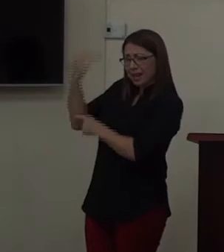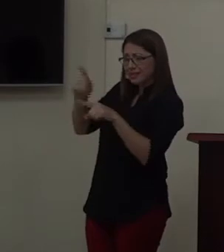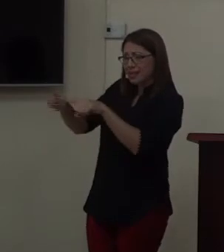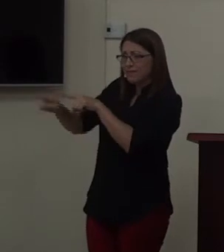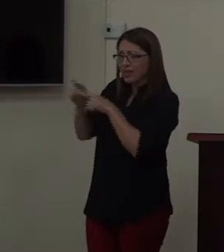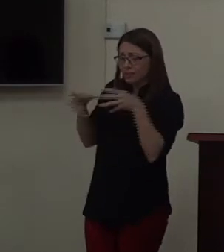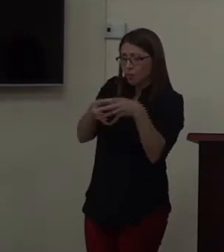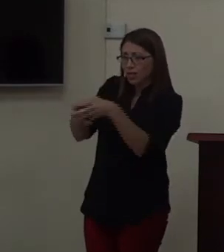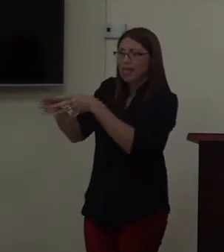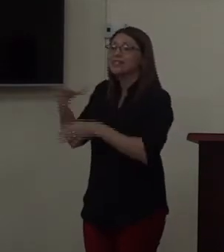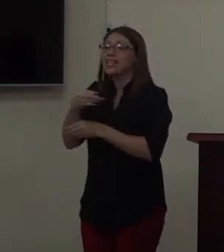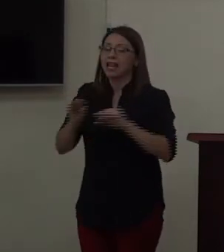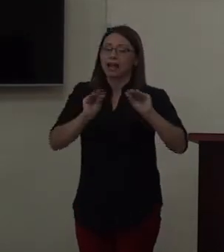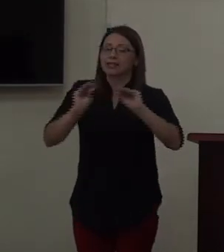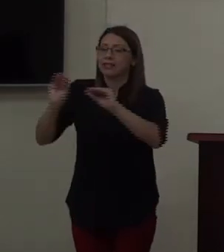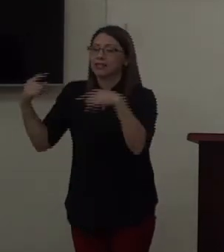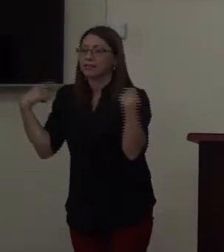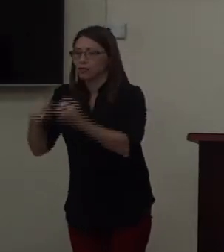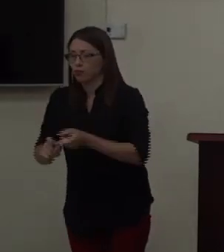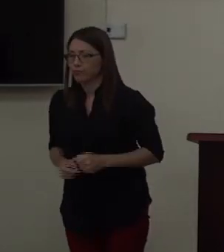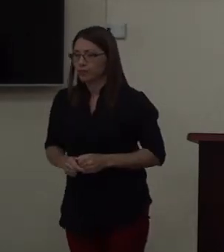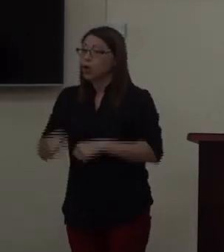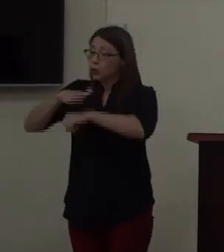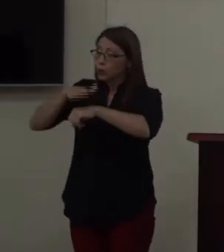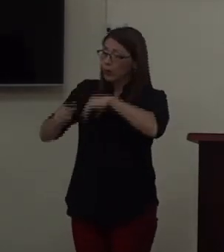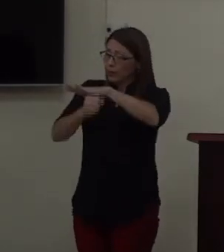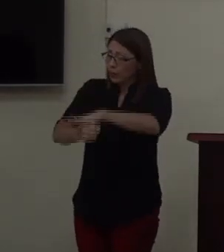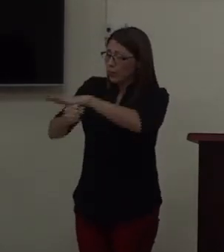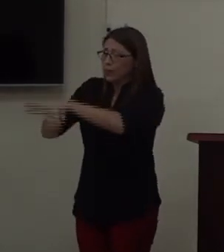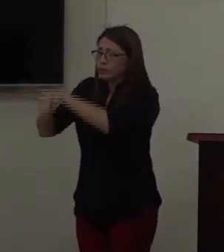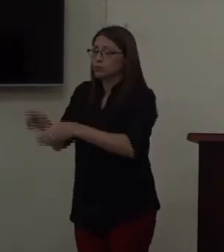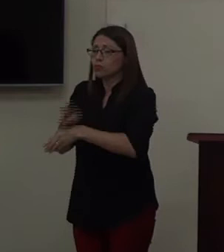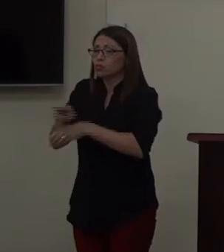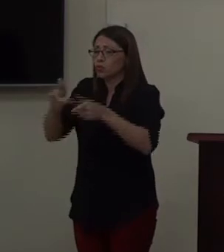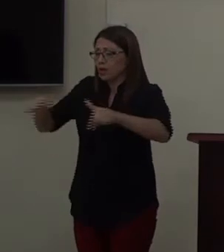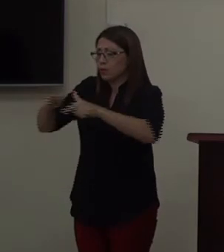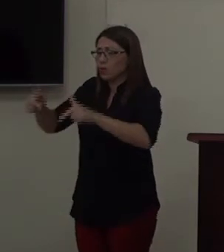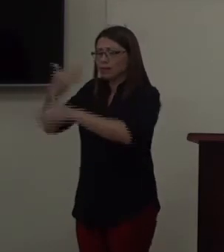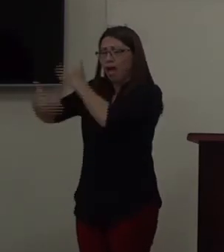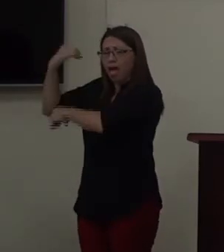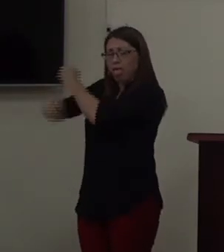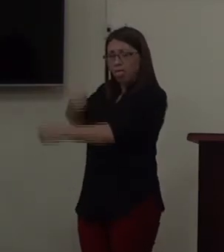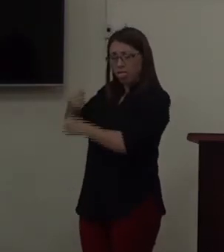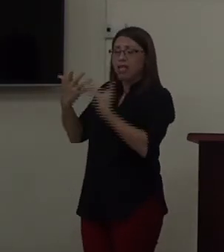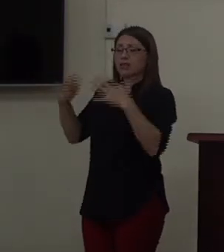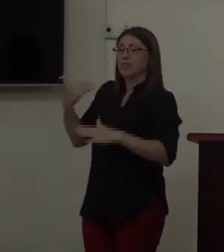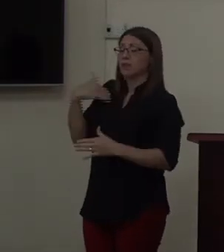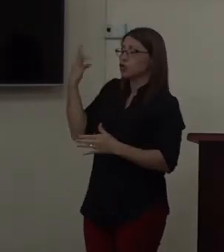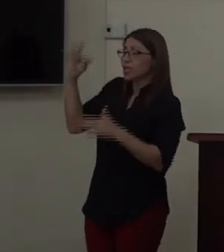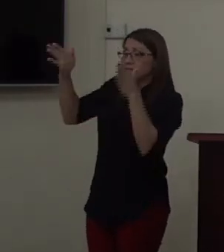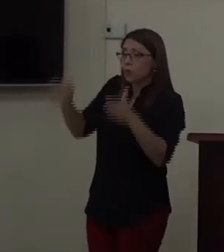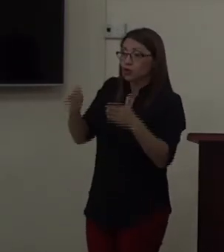la castellanización. En cuanto a la represión del uso de las lenguas ancestrales, tenemos testimonios, ¿verdad? Tenemos testimonios de